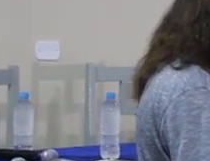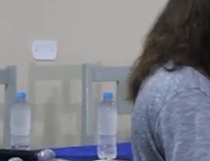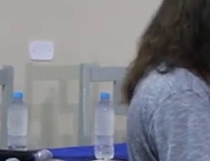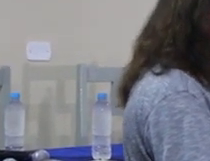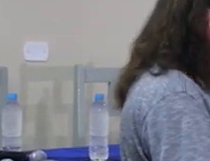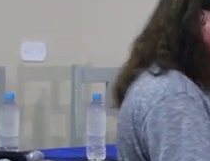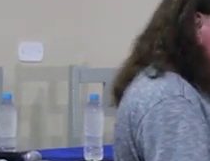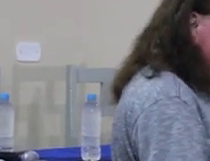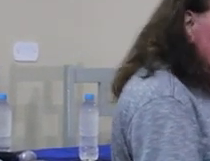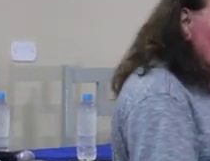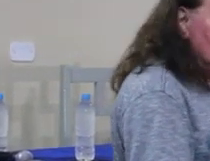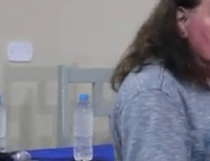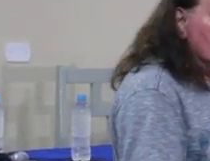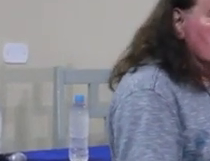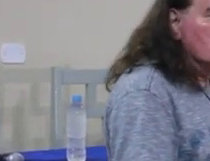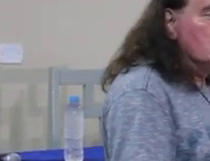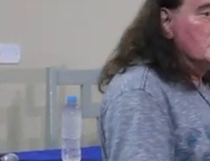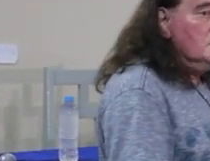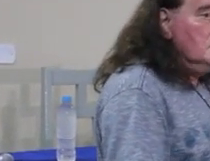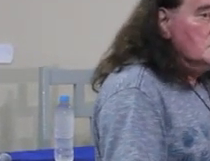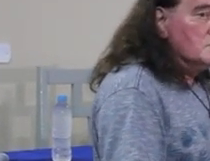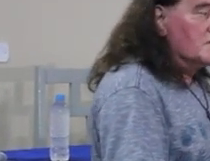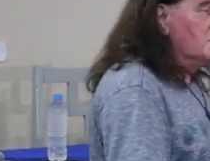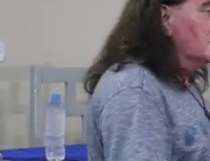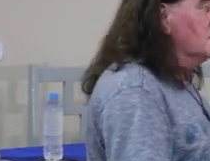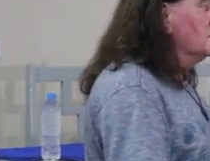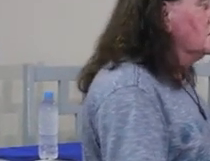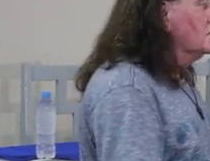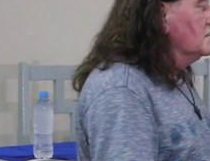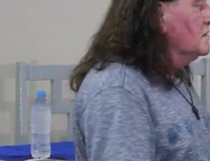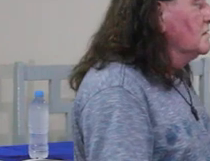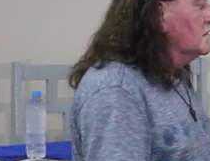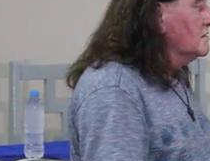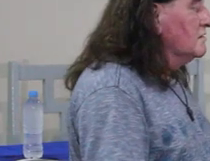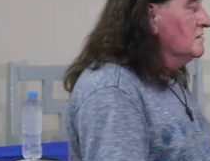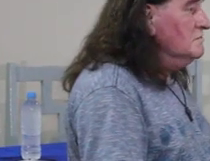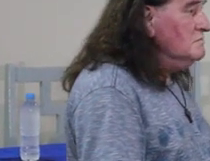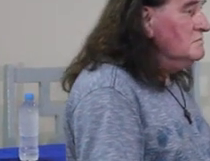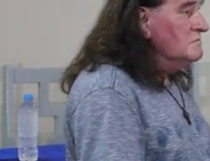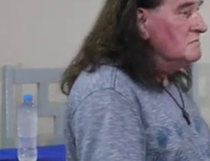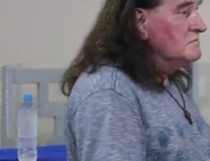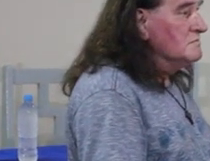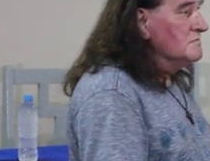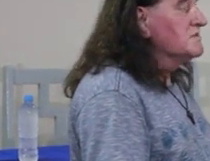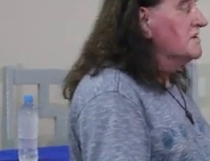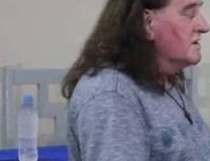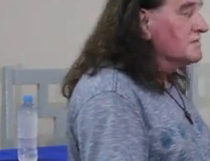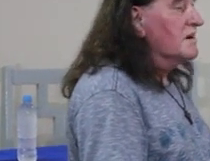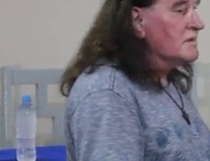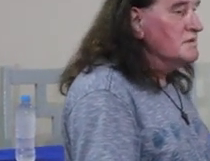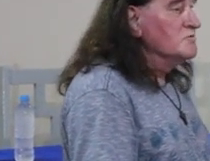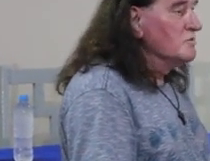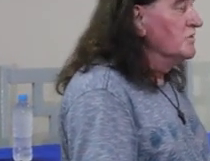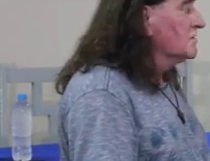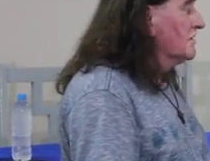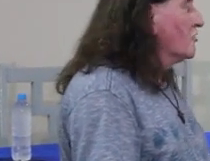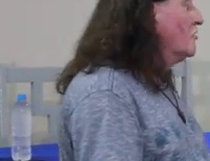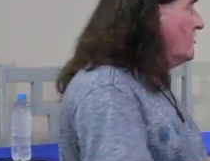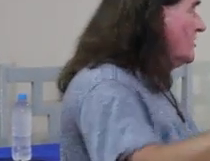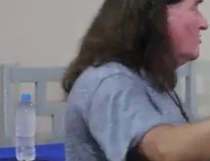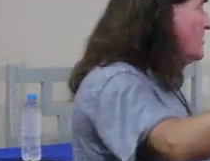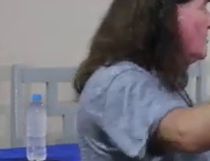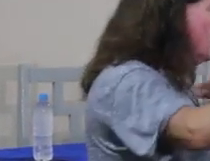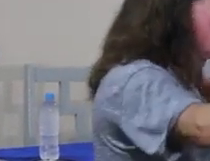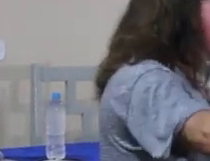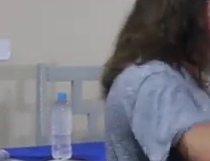não? Claro que não tem. Mas perdeu uma oportunidade, Juca, muito grande. Eu tinha que estar aqui, né?